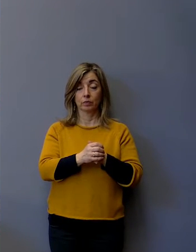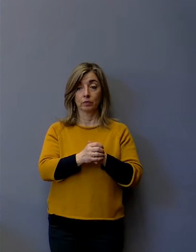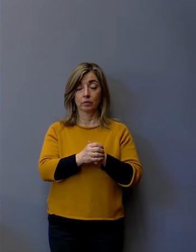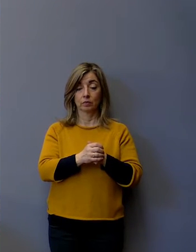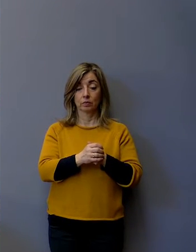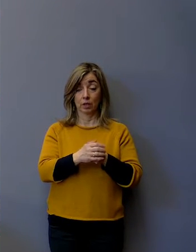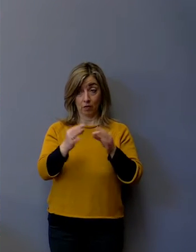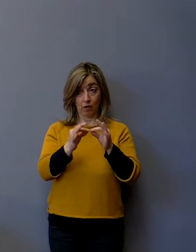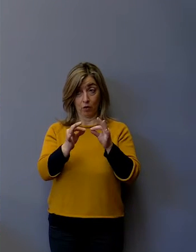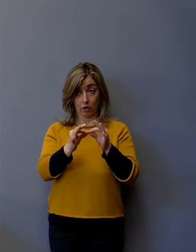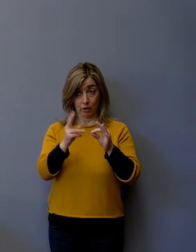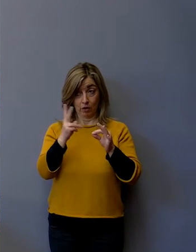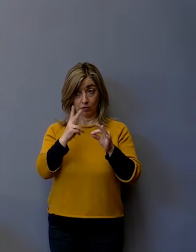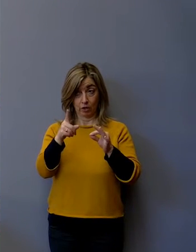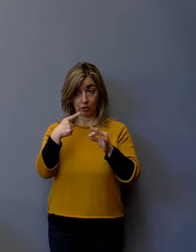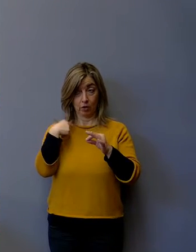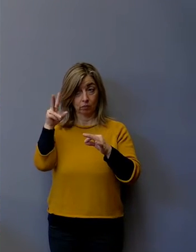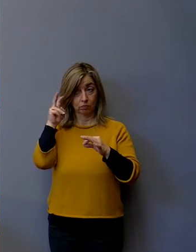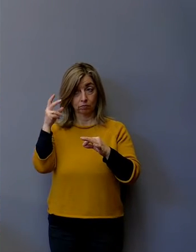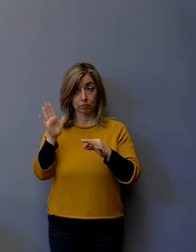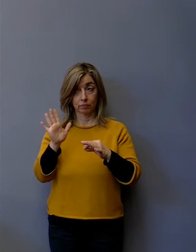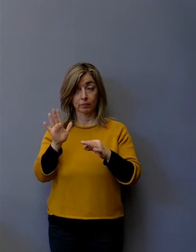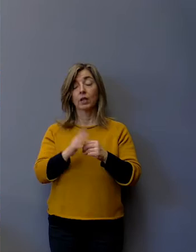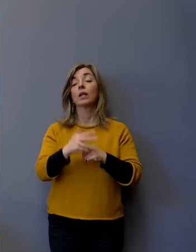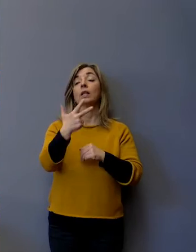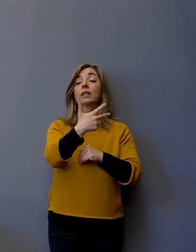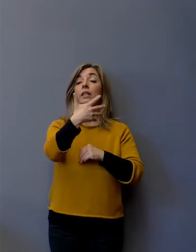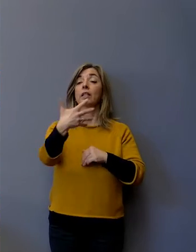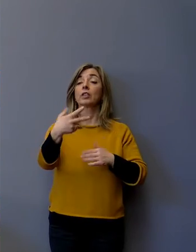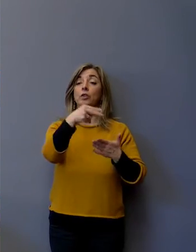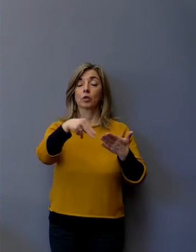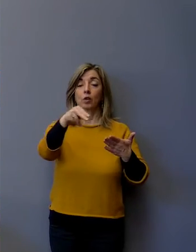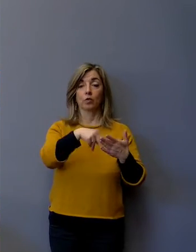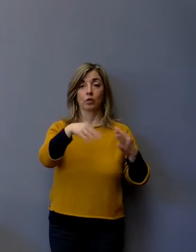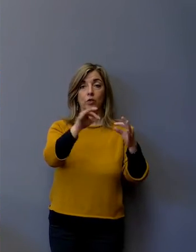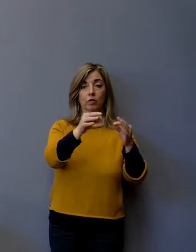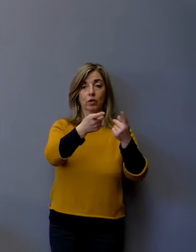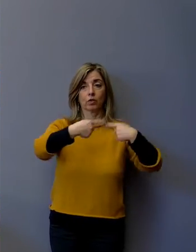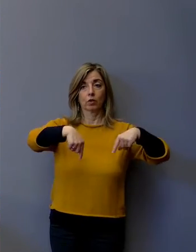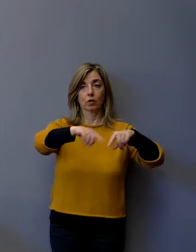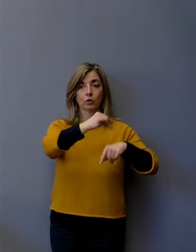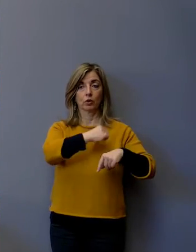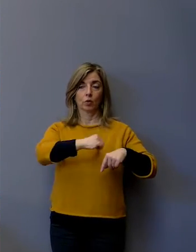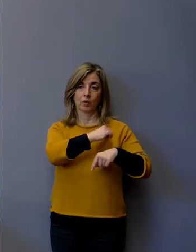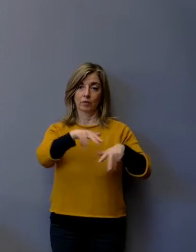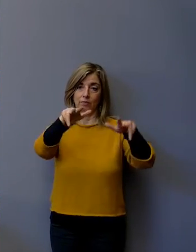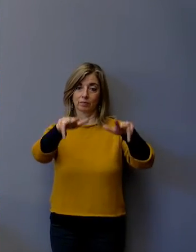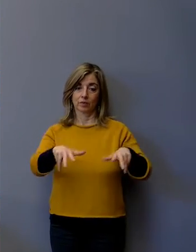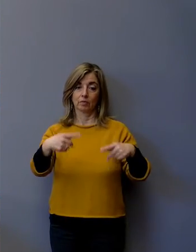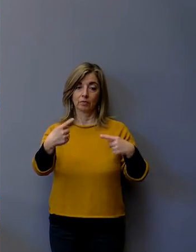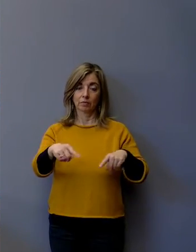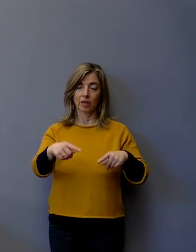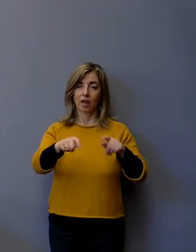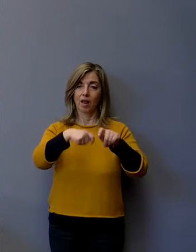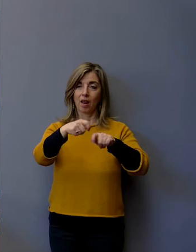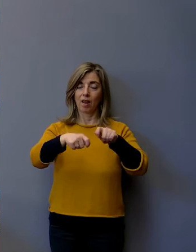favorevole vero ho captato grazie 35 voti favorevoli il consiglio comunale approva quindi della lega residua